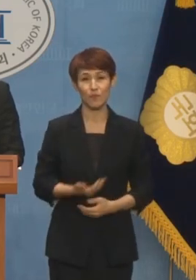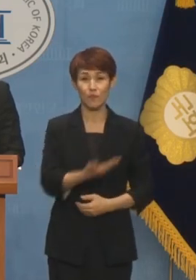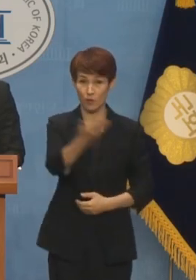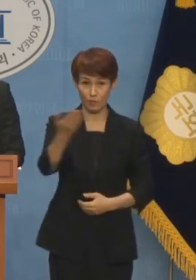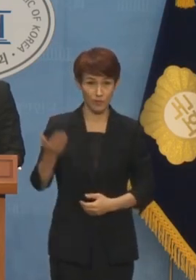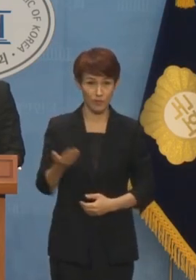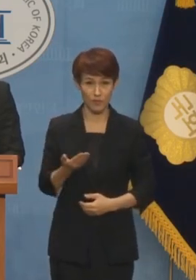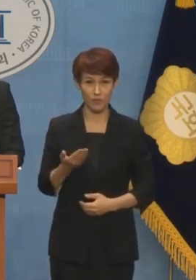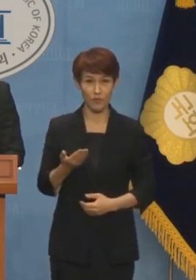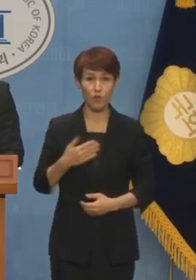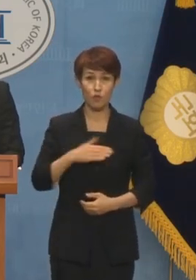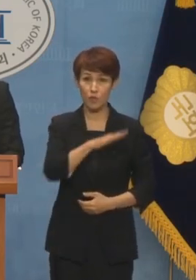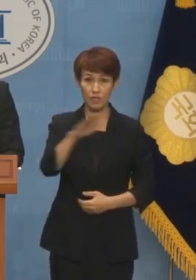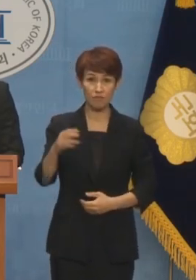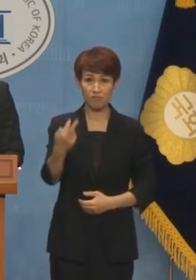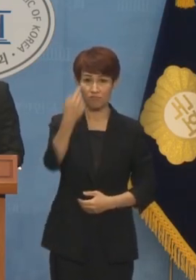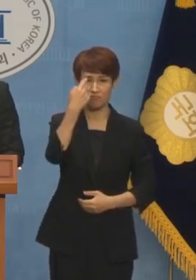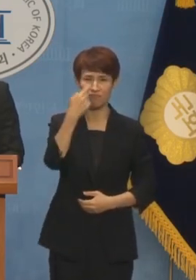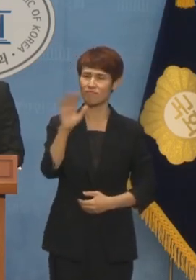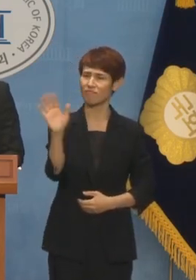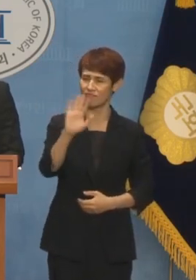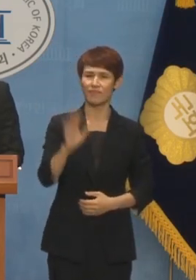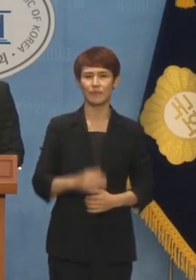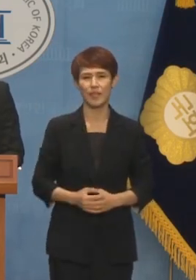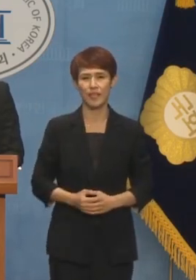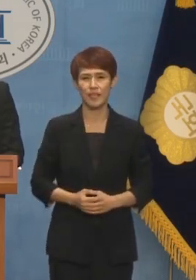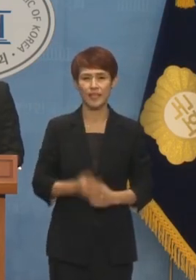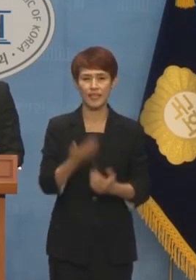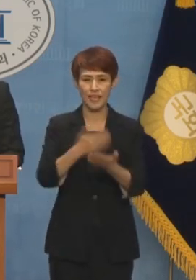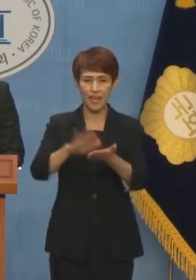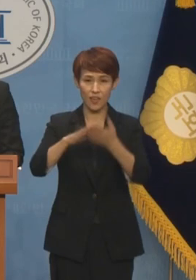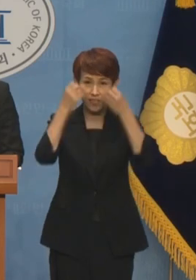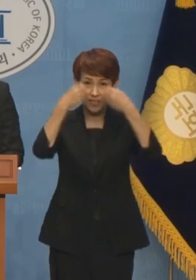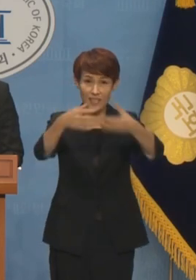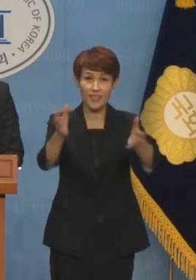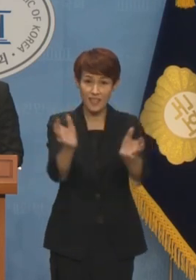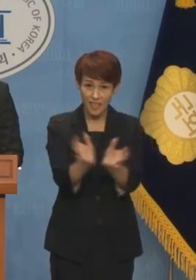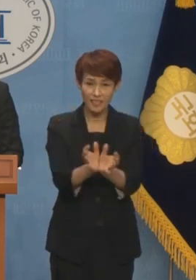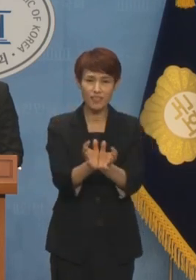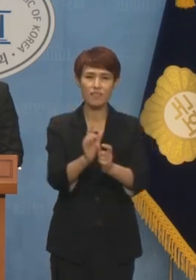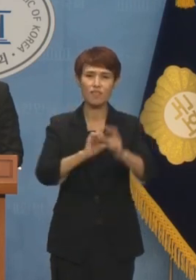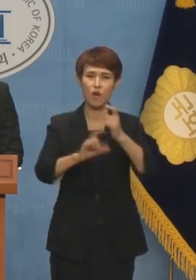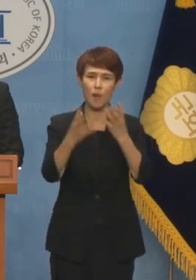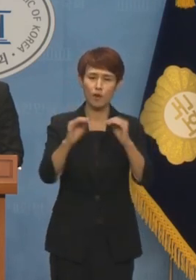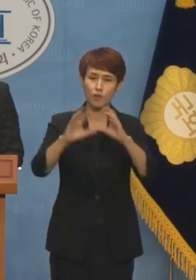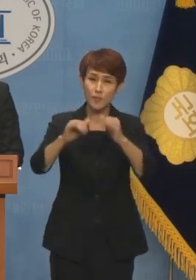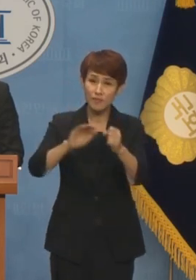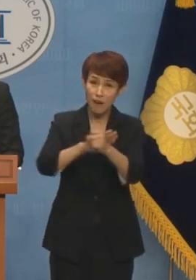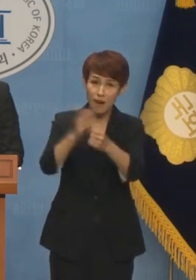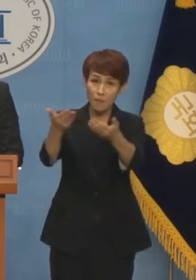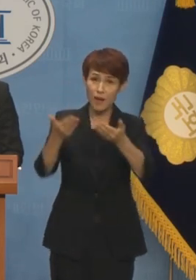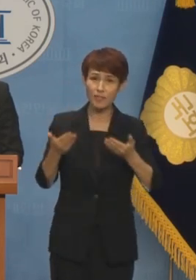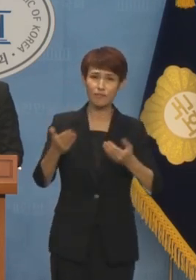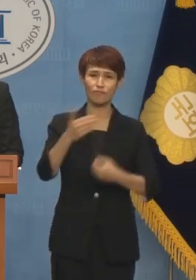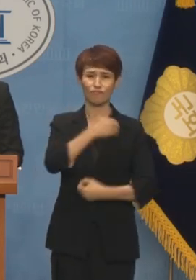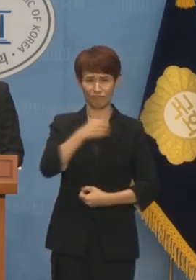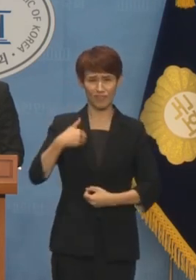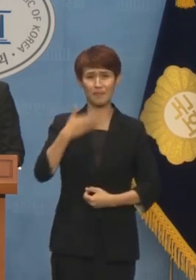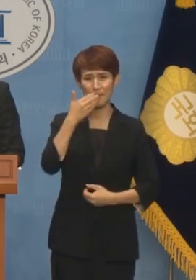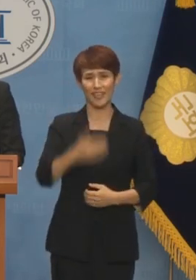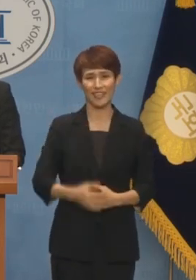우리는 틀리지 않았습니다. 개혁신당은 더 많은 국민들의 사랑을 받을 자격이